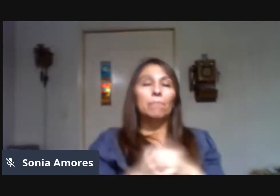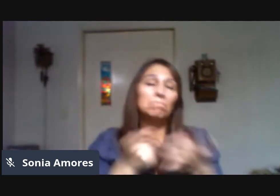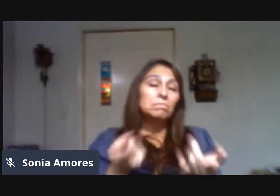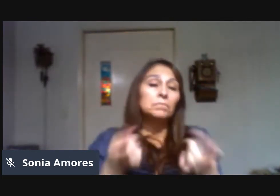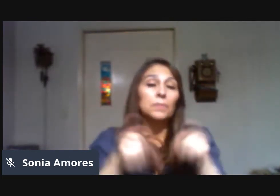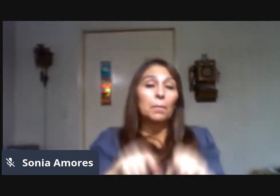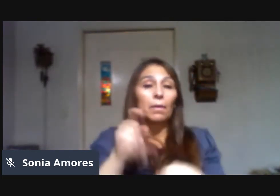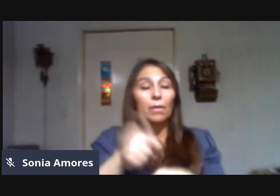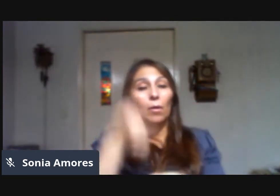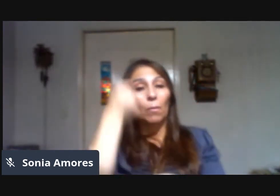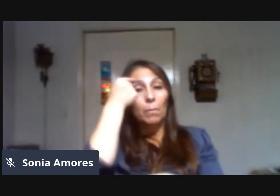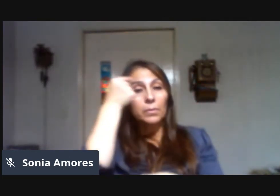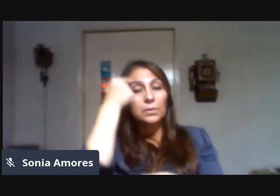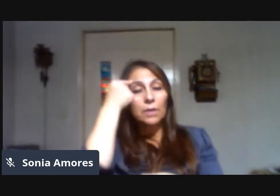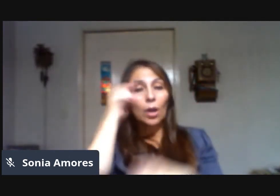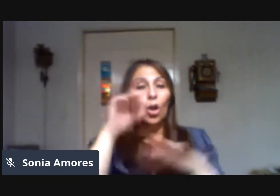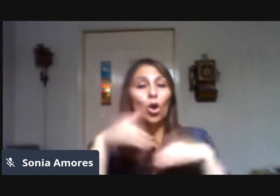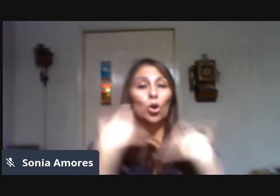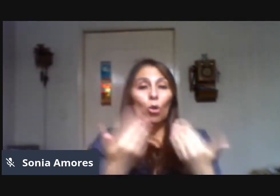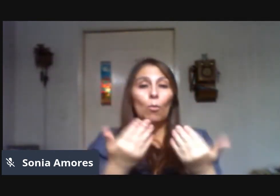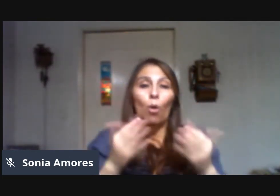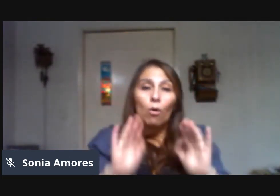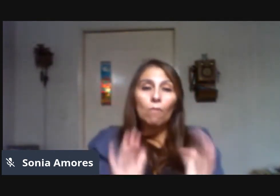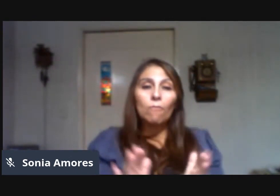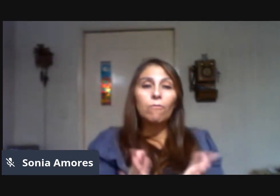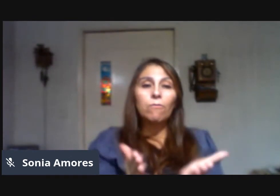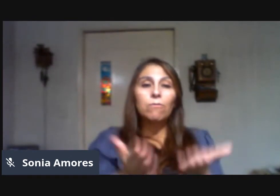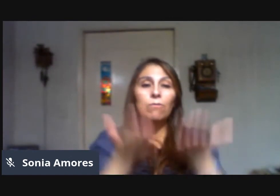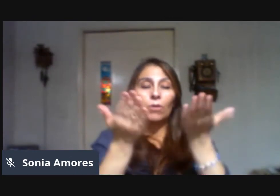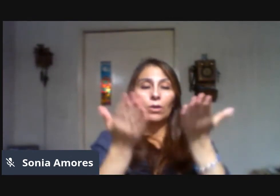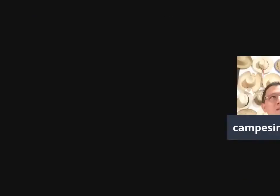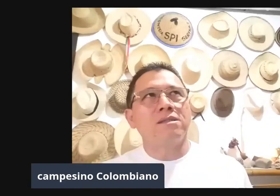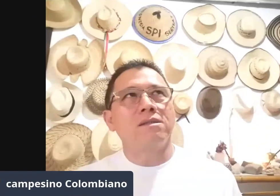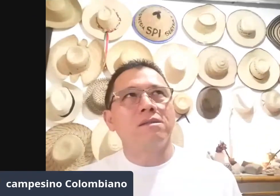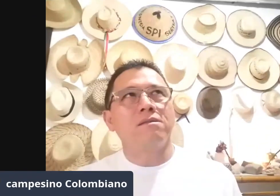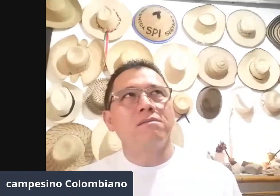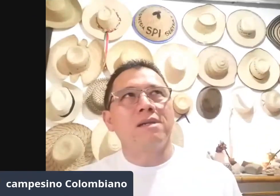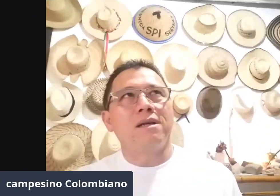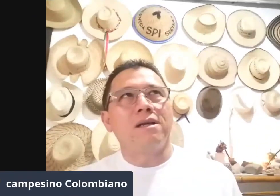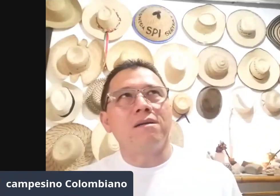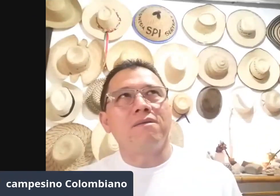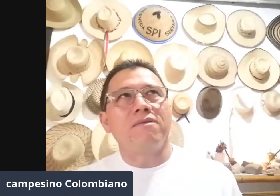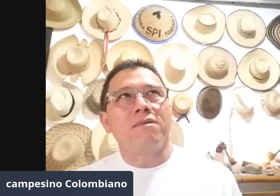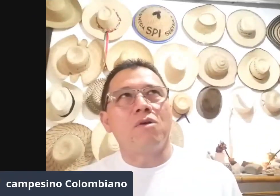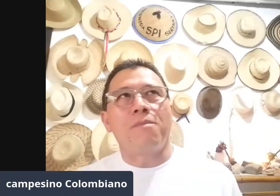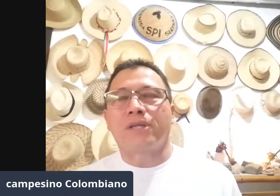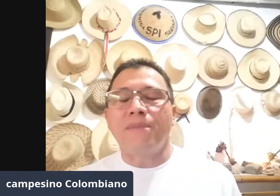fomentar eso que llamaba también al comienzo algunos